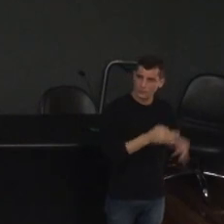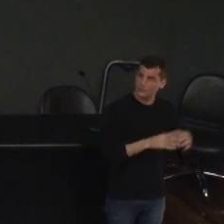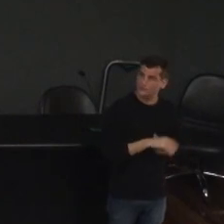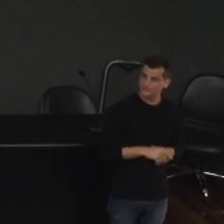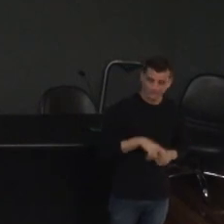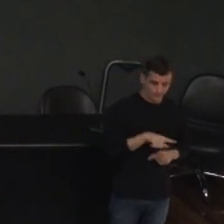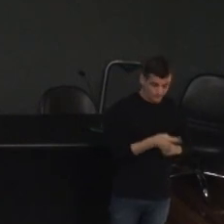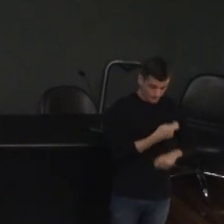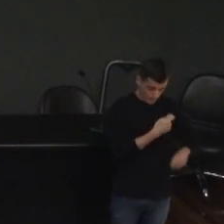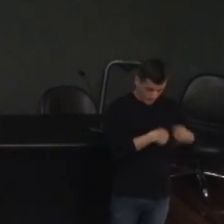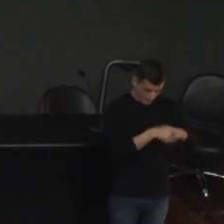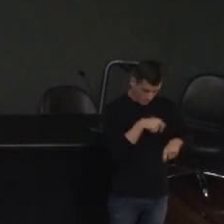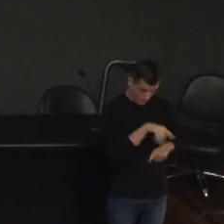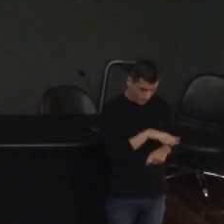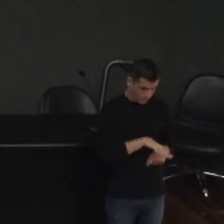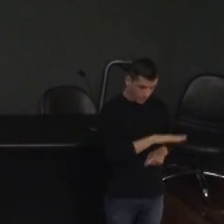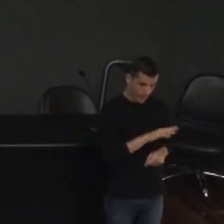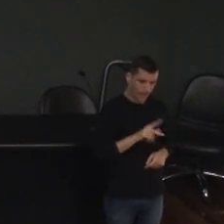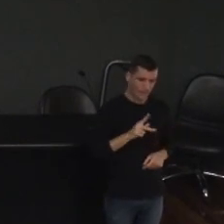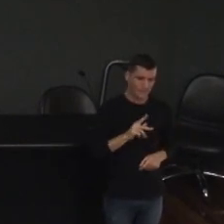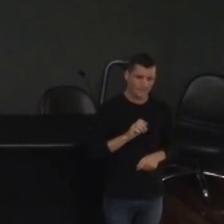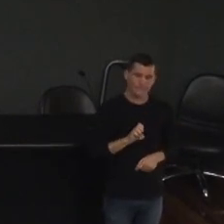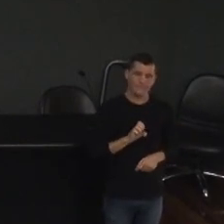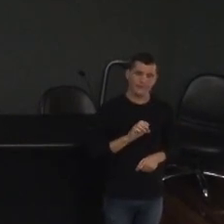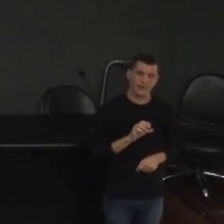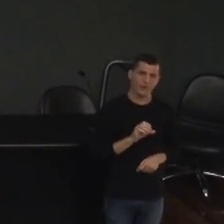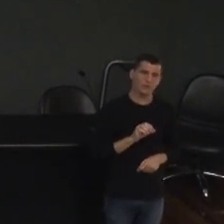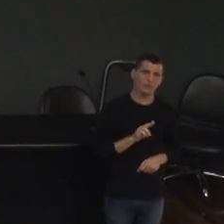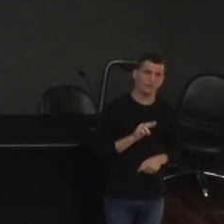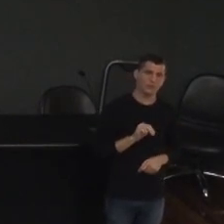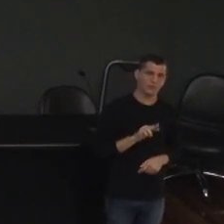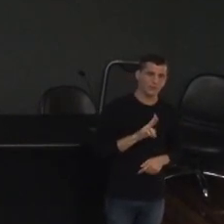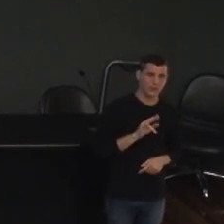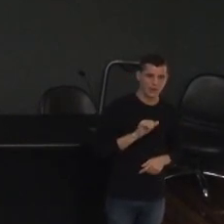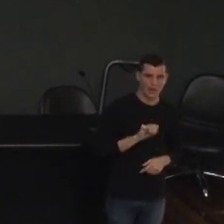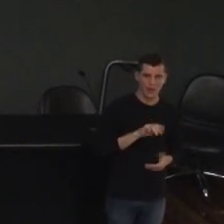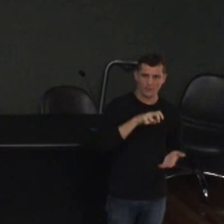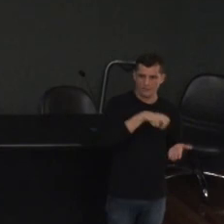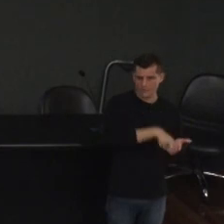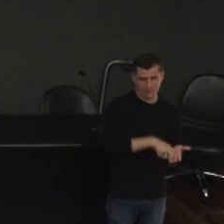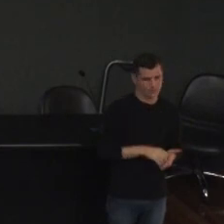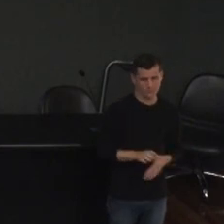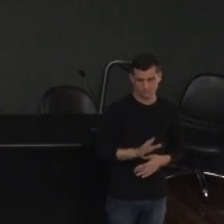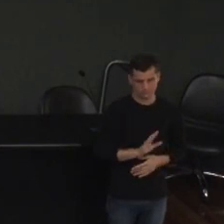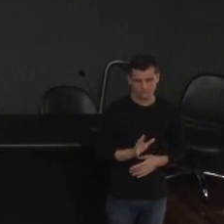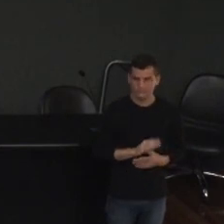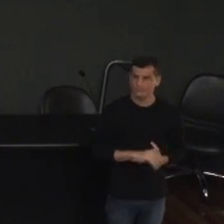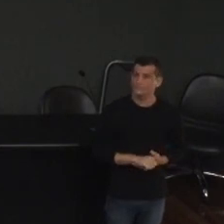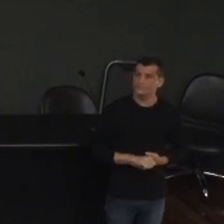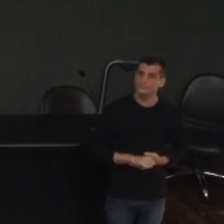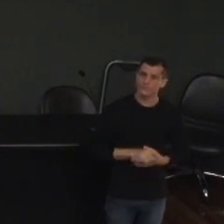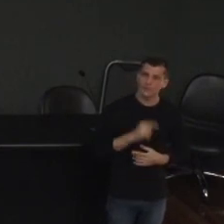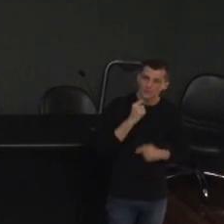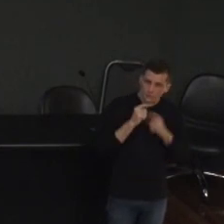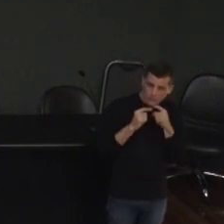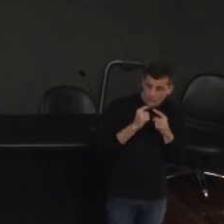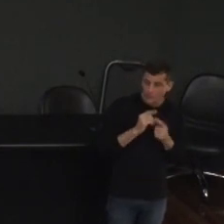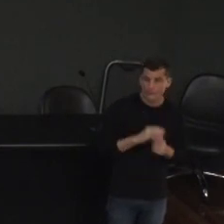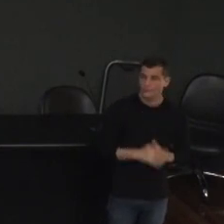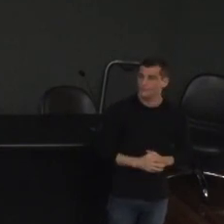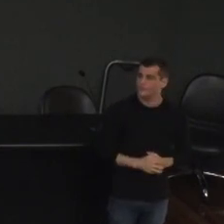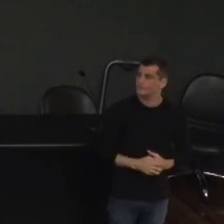se aplica a pena pecuniária beleza pessoal dúvida não e recentemente